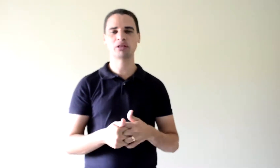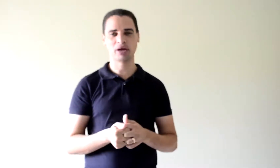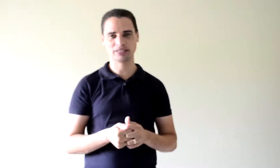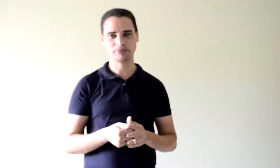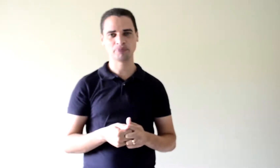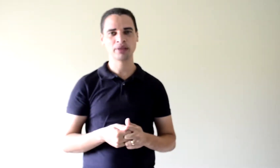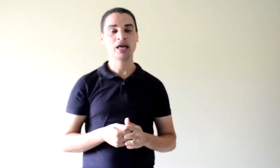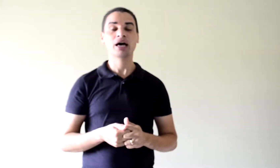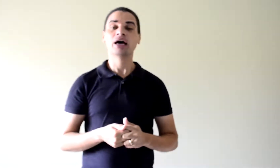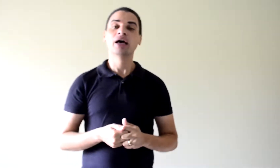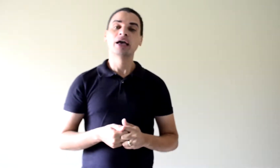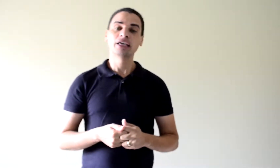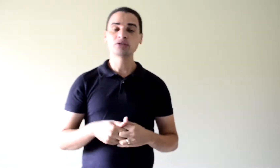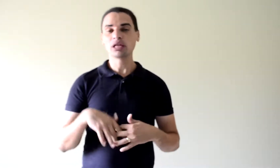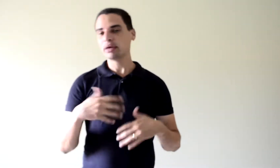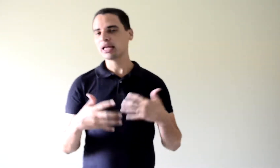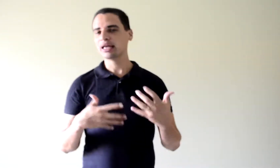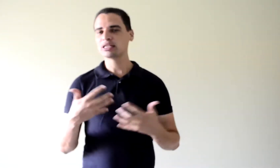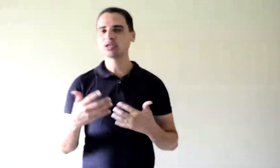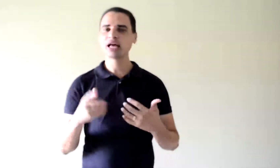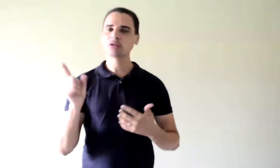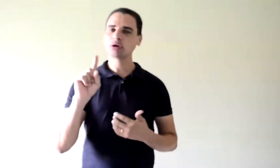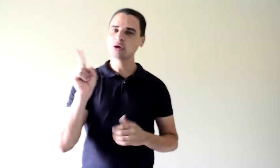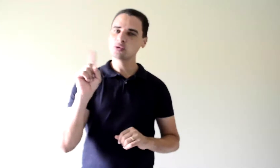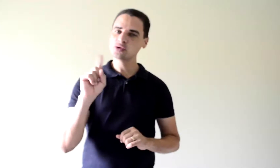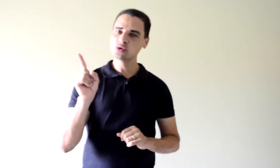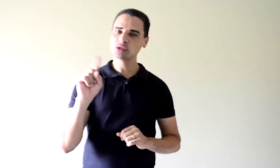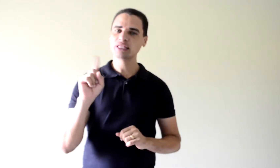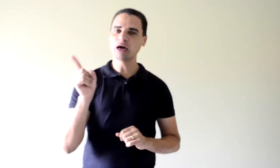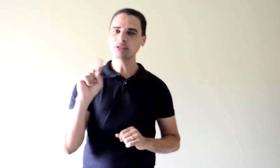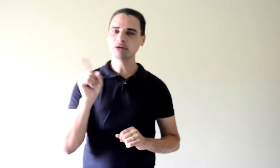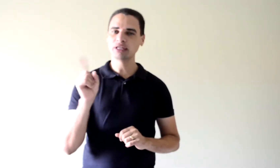manuais. Isso também está relacionado quando eu uso o sinal não, né?